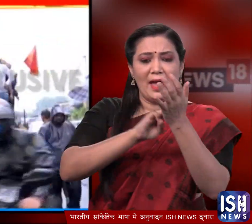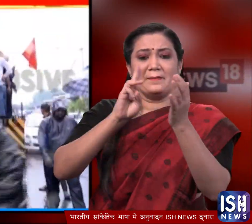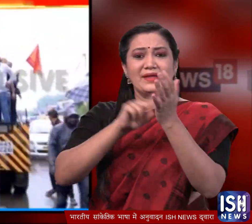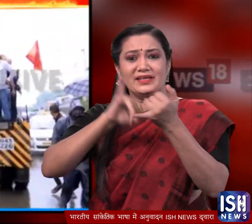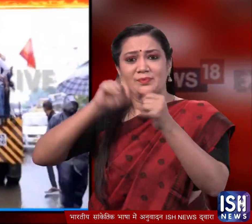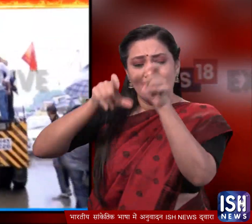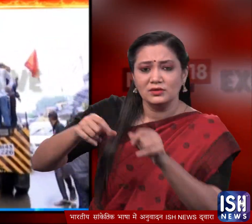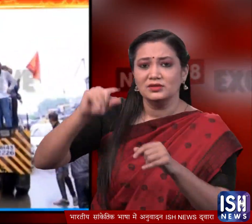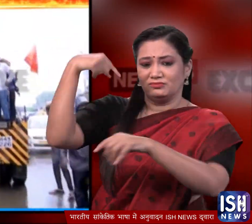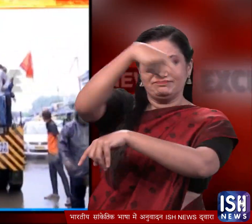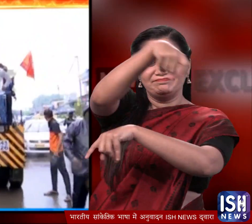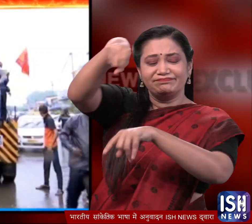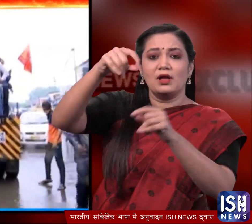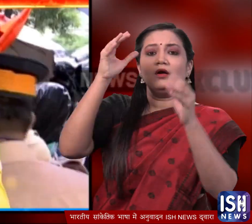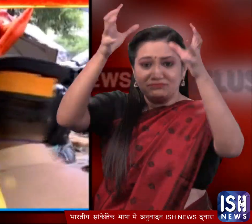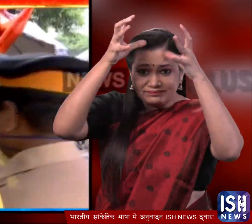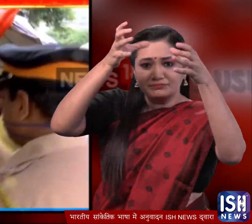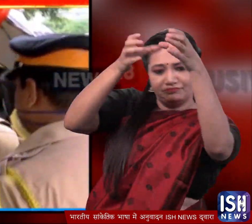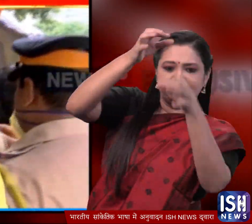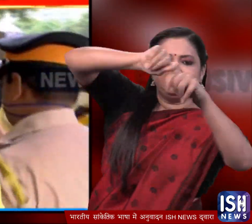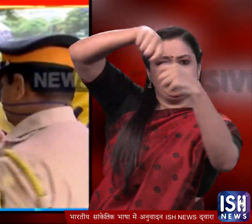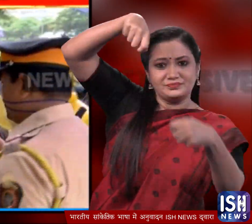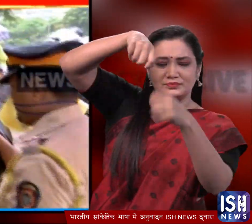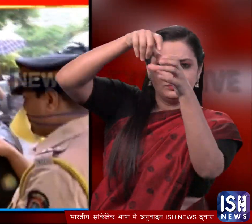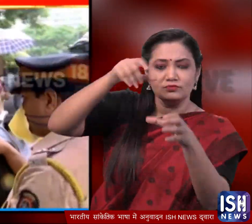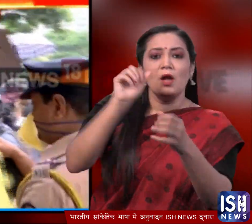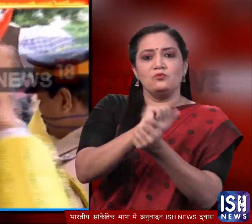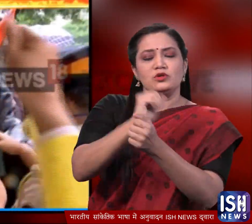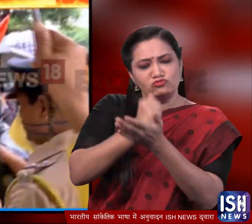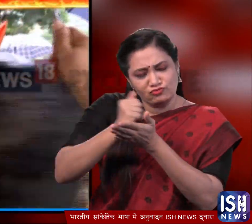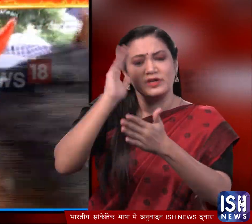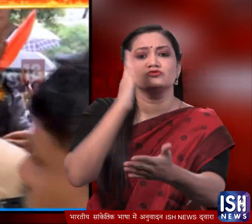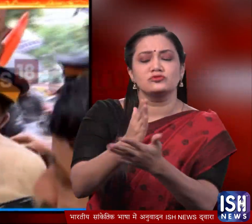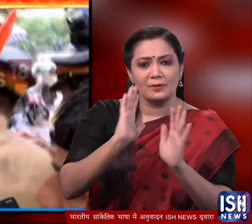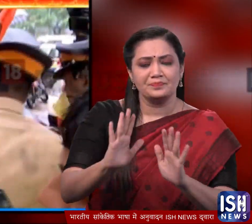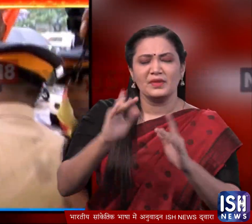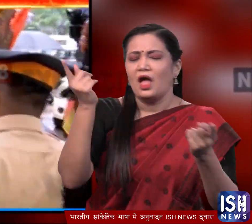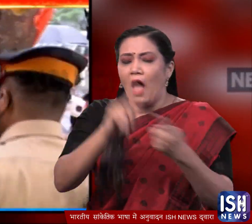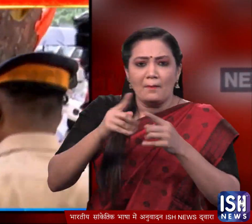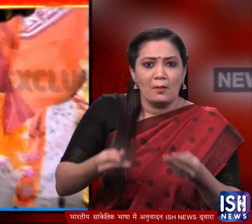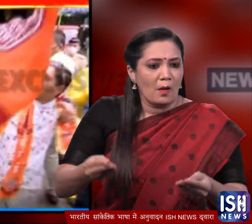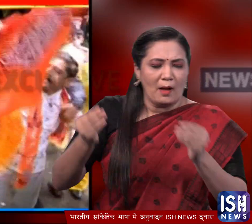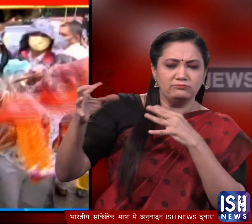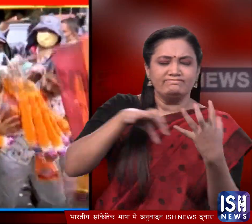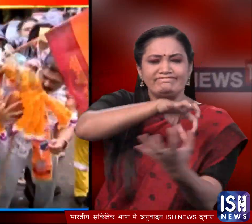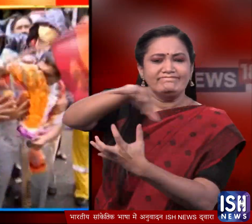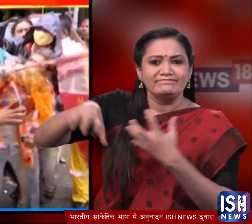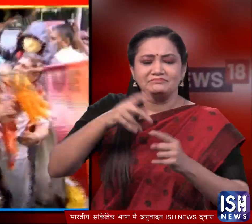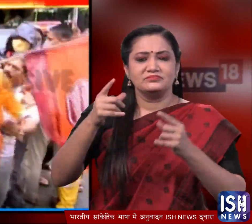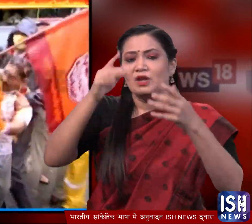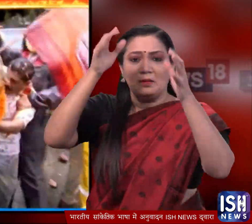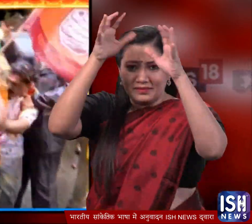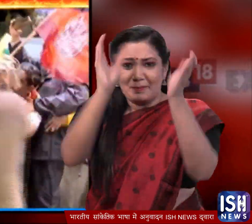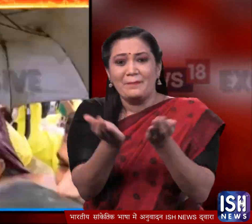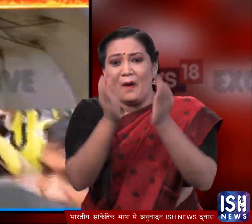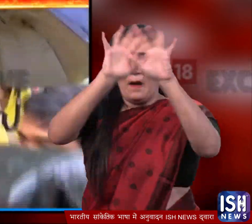क्रेन पर दही हांडी बांधकर जैसे ही पहुंचे, पुलिस वालों ने उनको रोकने की कोशिश की। देखते ही देखते वहां माहौल गर्मा गया और पुलिस वाले मटकी छीनने